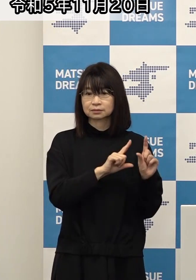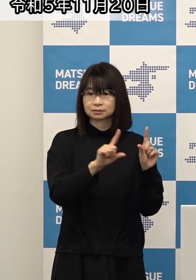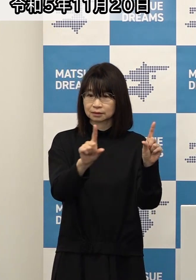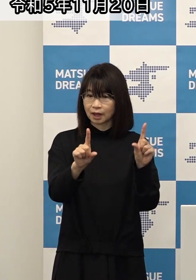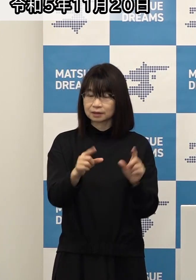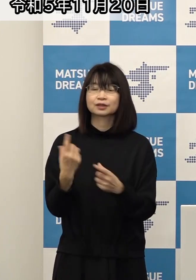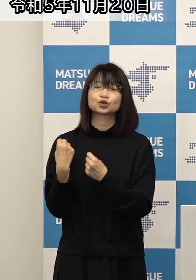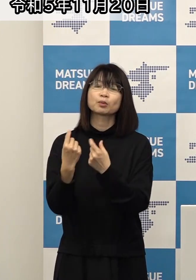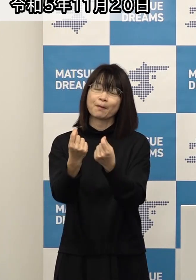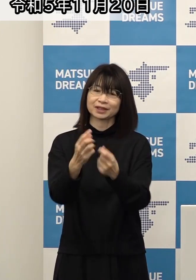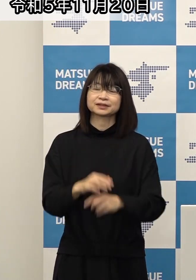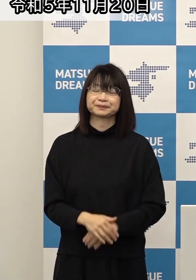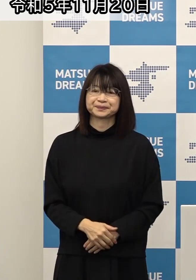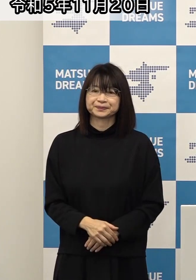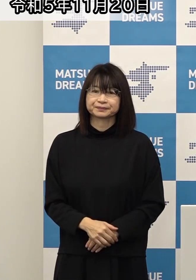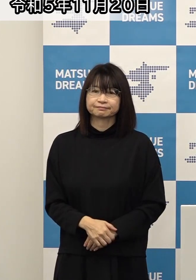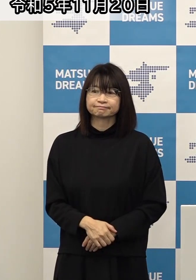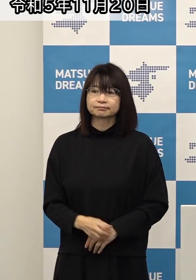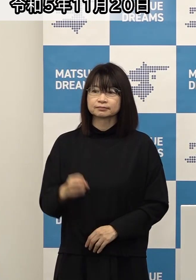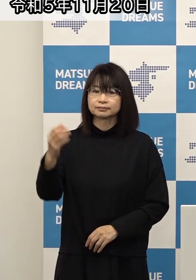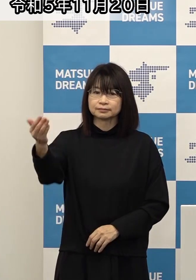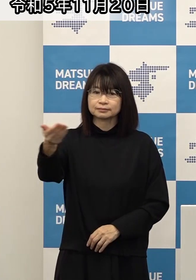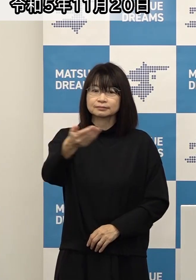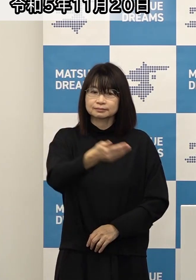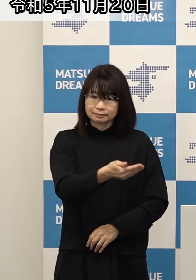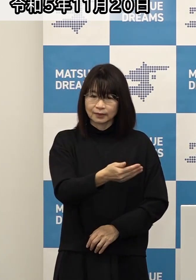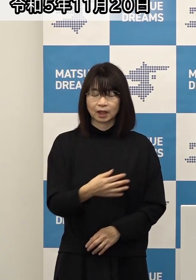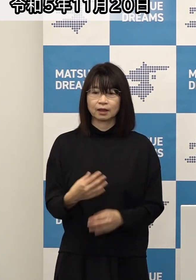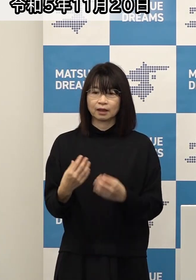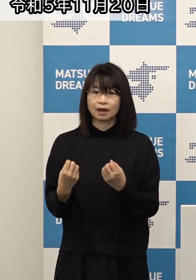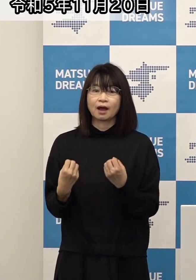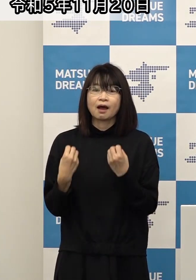がとうございます。あとですね、その新庁舎の、